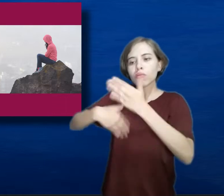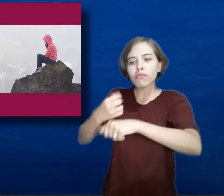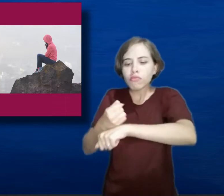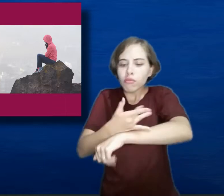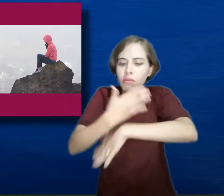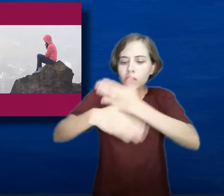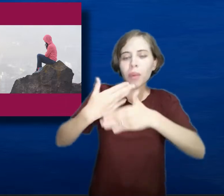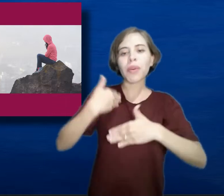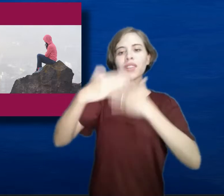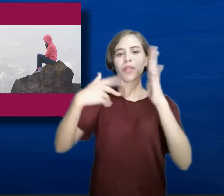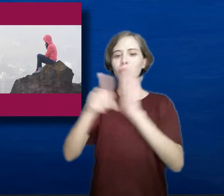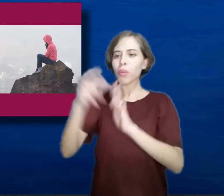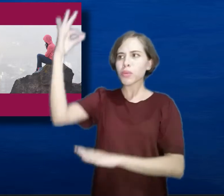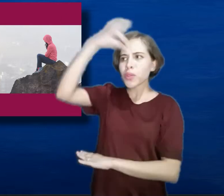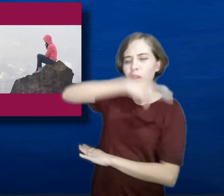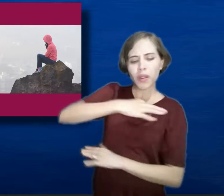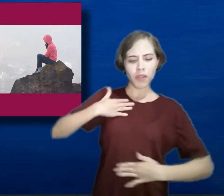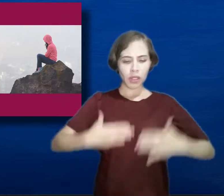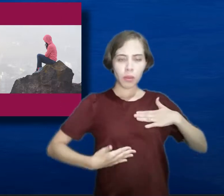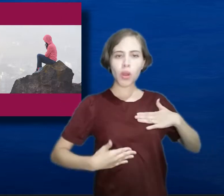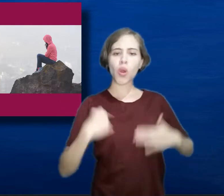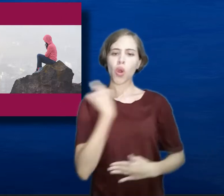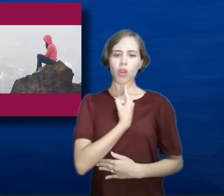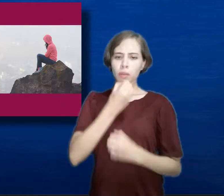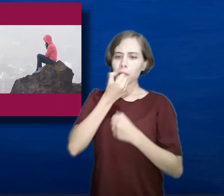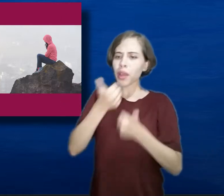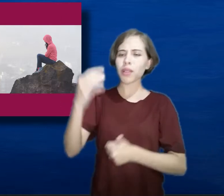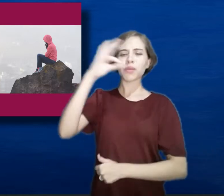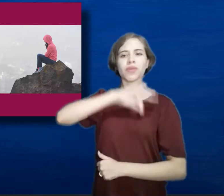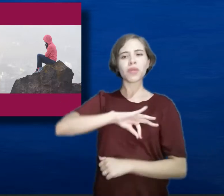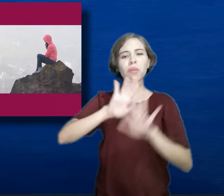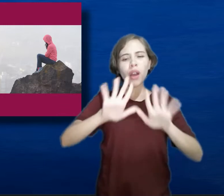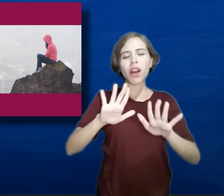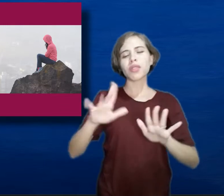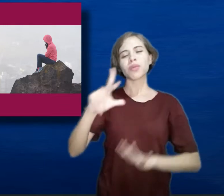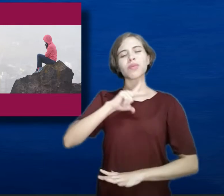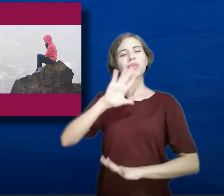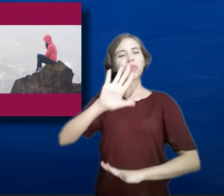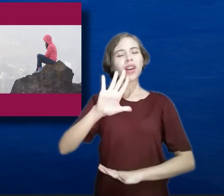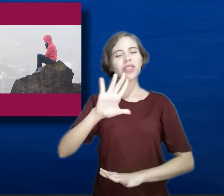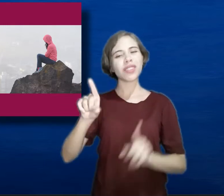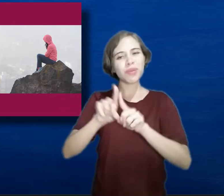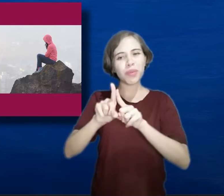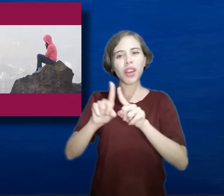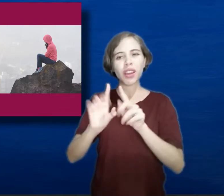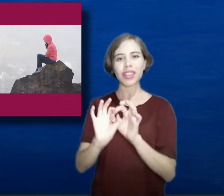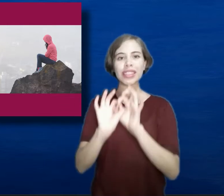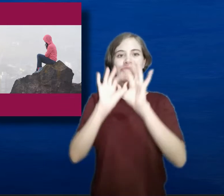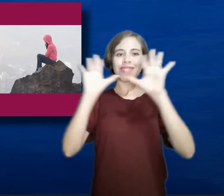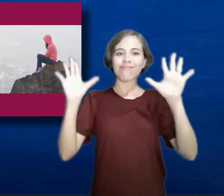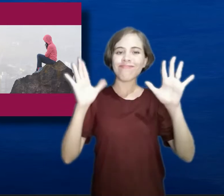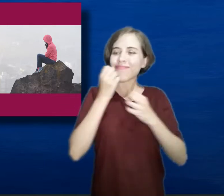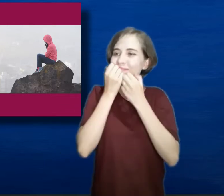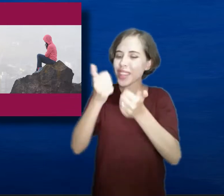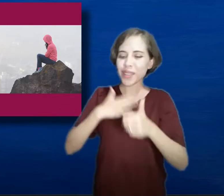bênção. Descobri que, ao me desenvolver emocionalmente, espiritualmente e fisicamente, isso não apenas traz